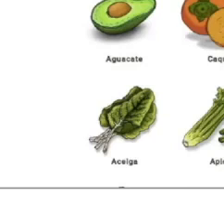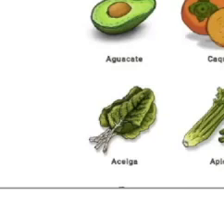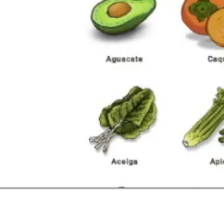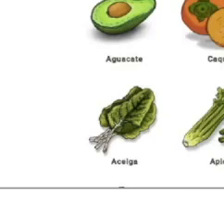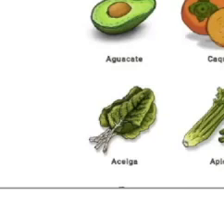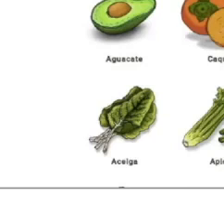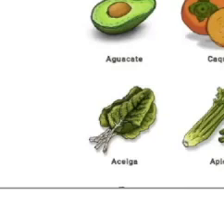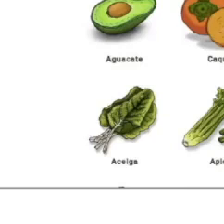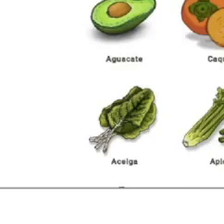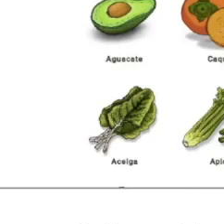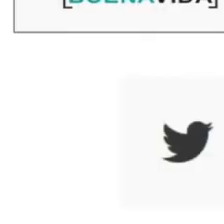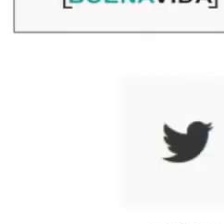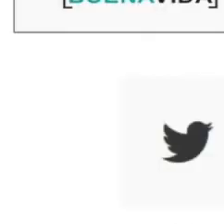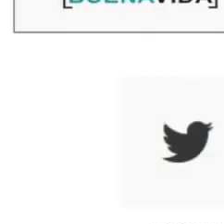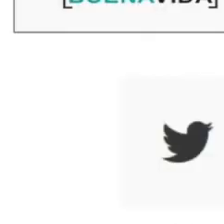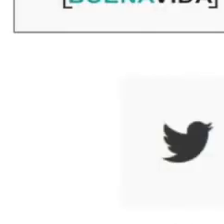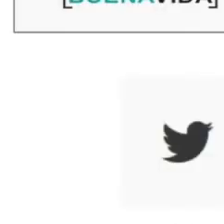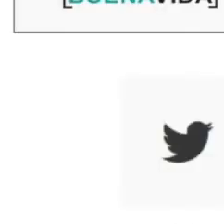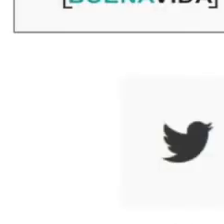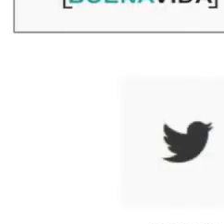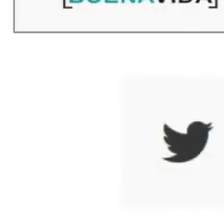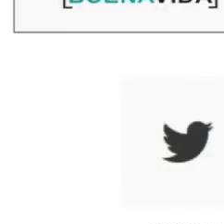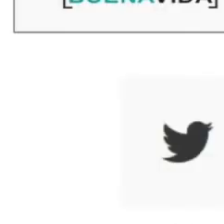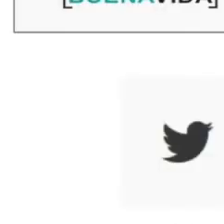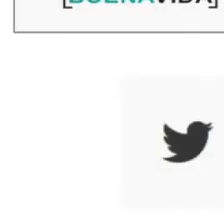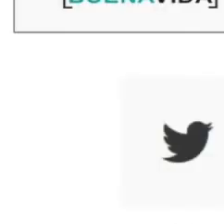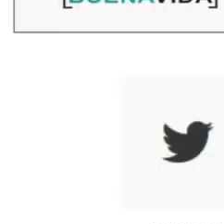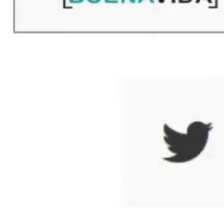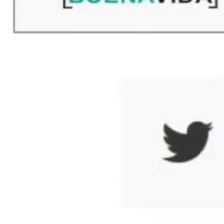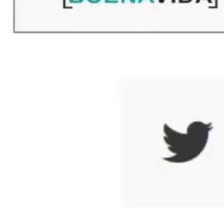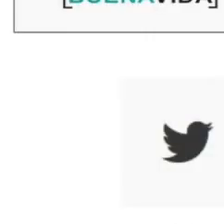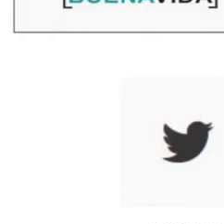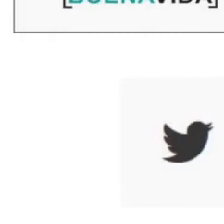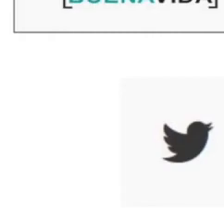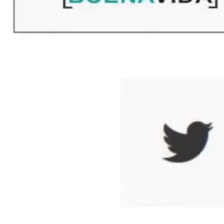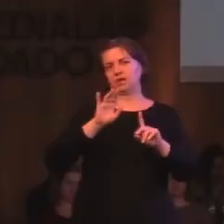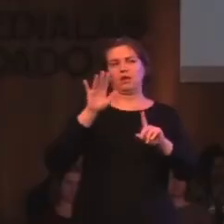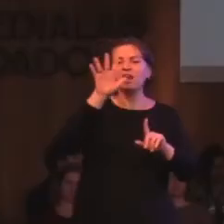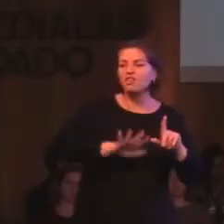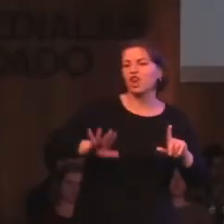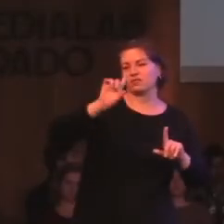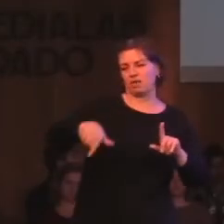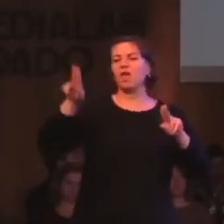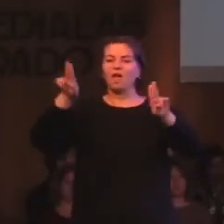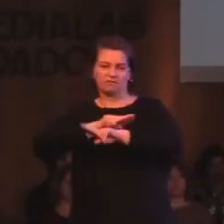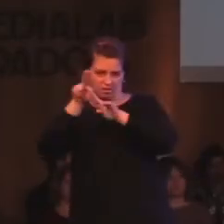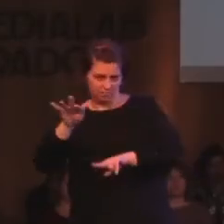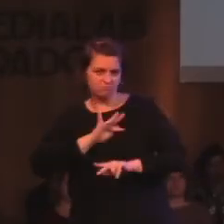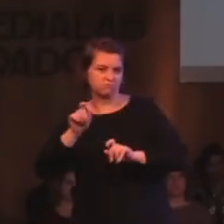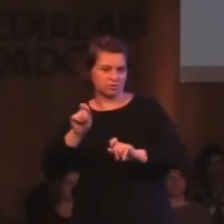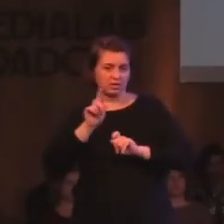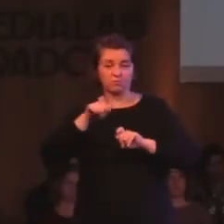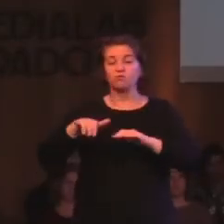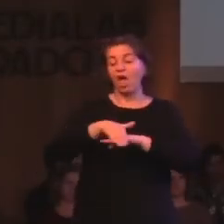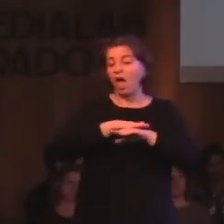por su facilidad de uso y diseño nos ha traído varios reconocimientos tanto a nivel nacional como internacional y una base de usuarios